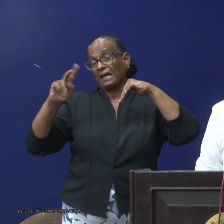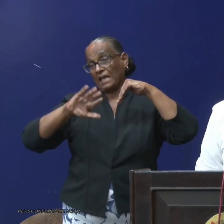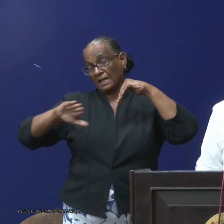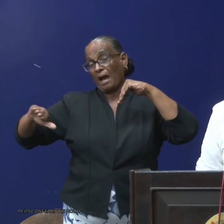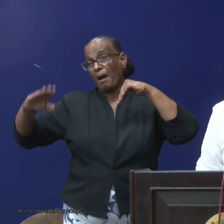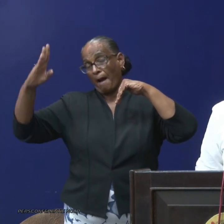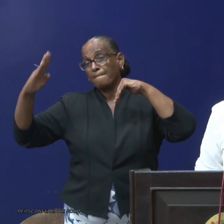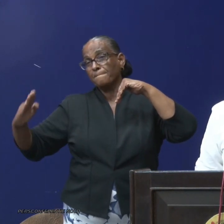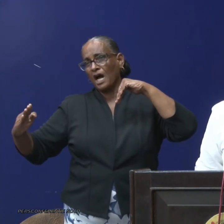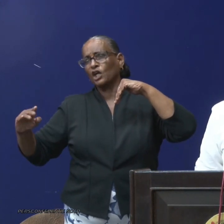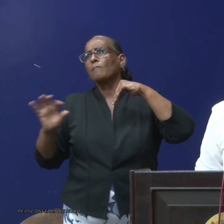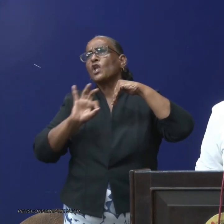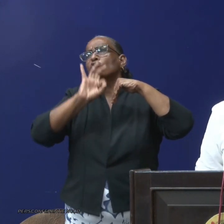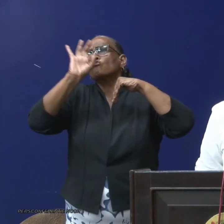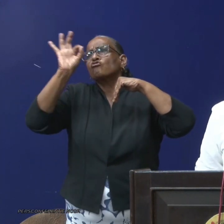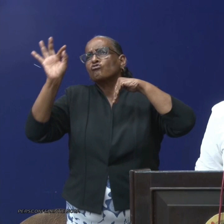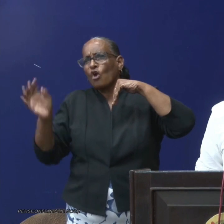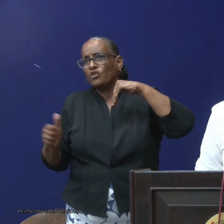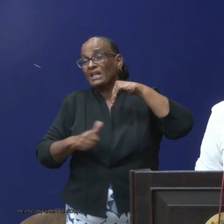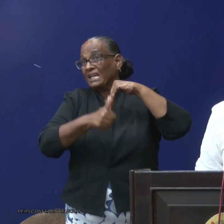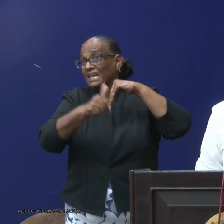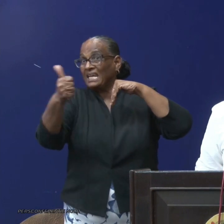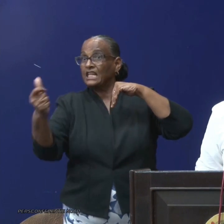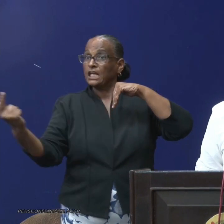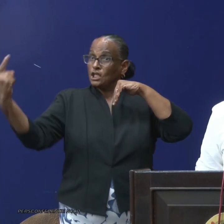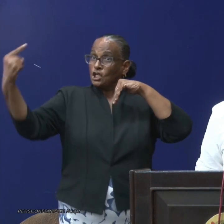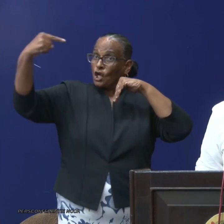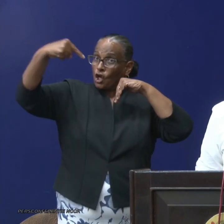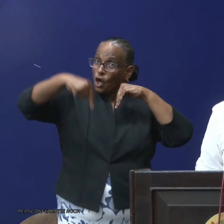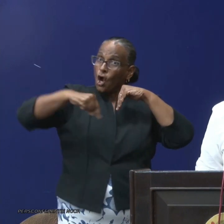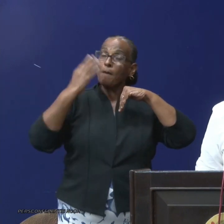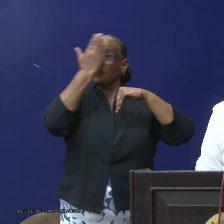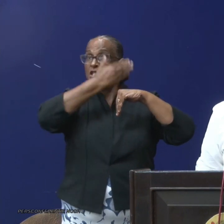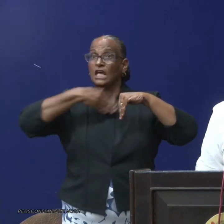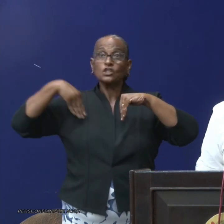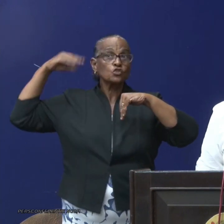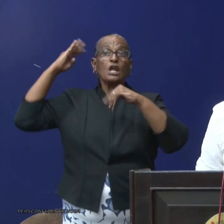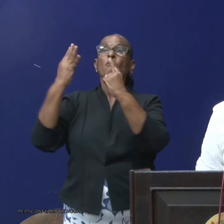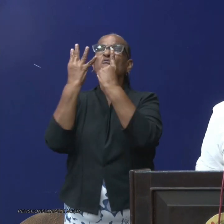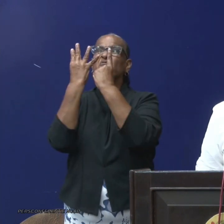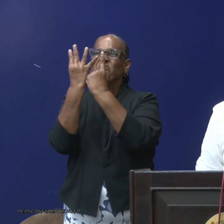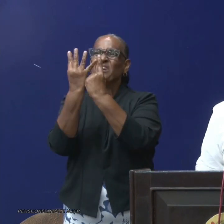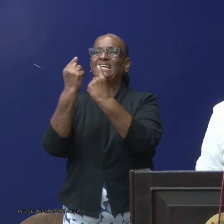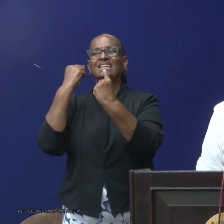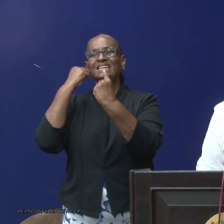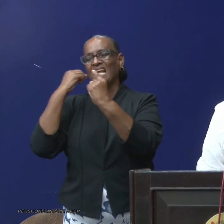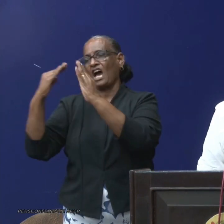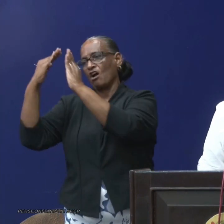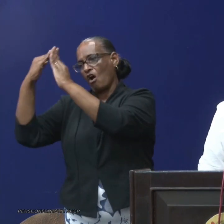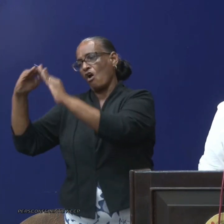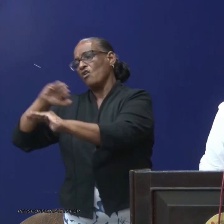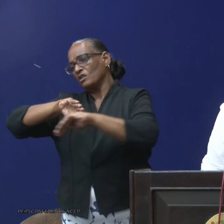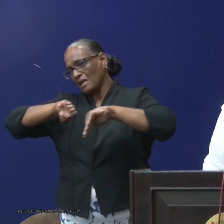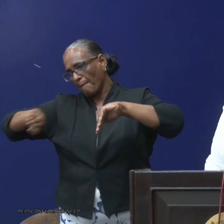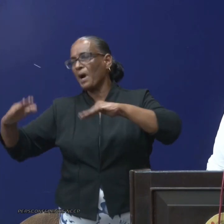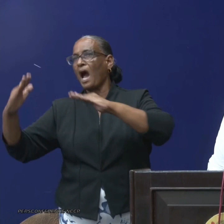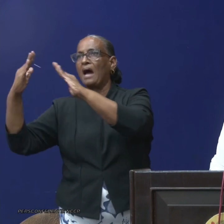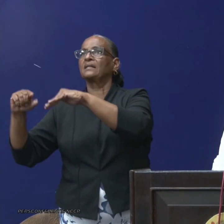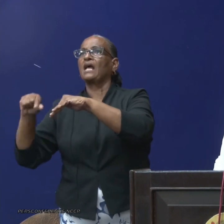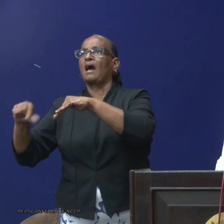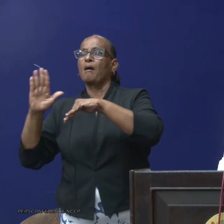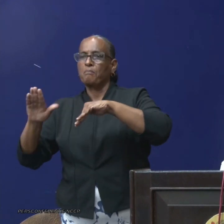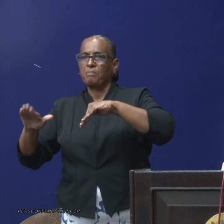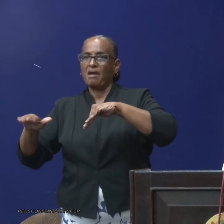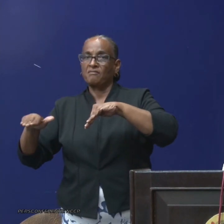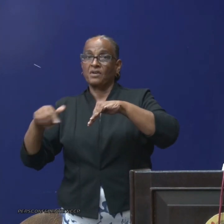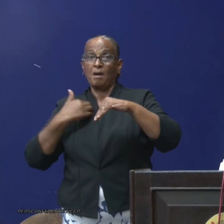omdat er voor de duidelijkheid, iedereen die binnenkomt moet minimaal 14 dagen in quarantaine worden geplaatst. Voor de mensen die